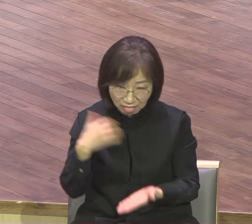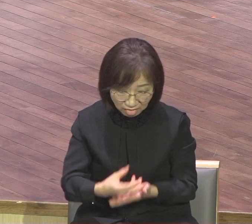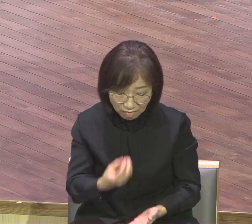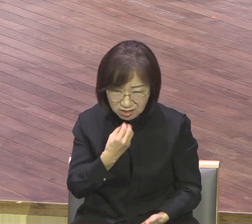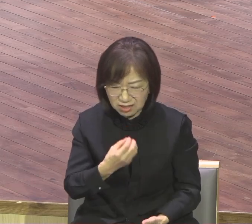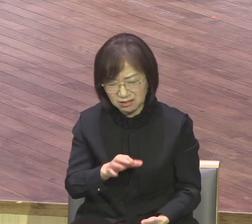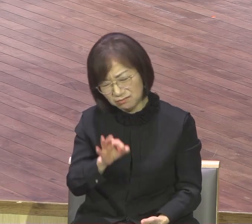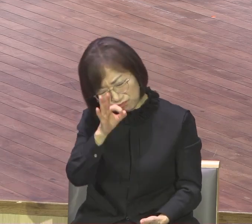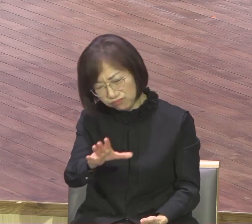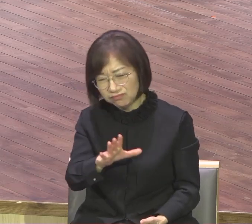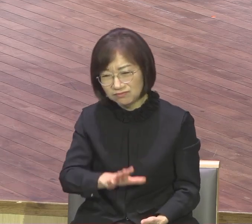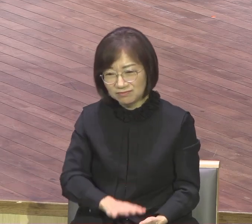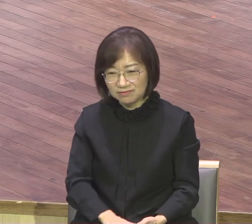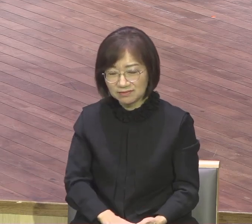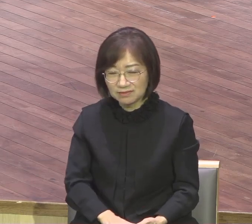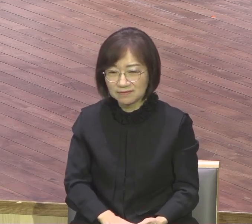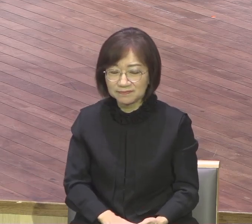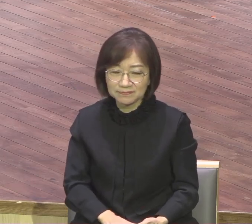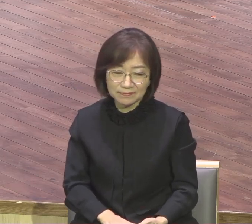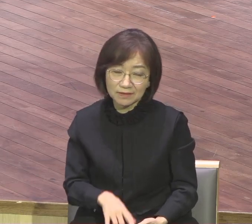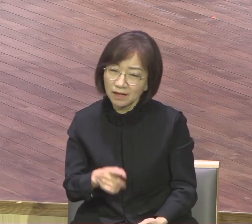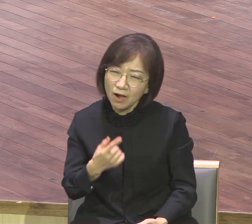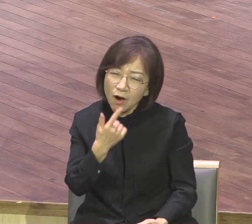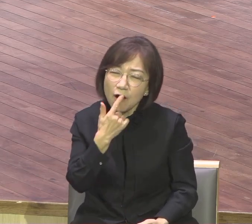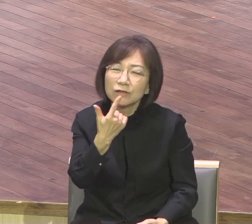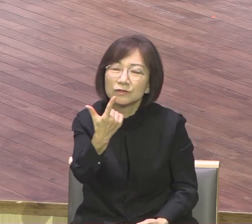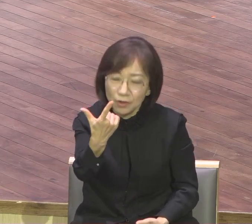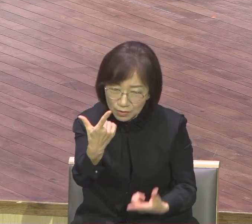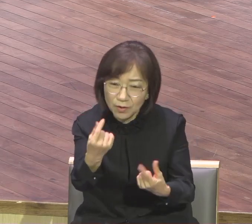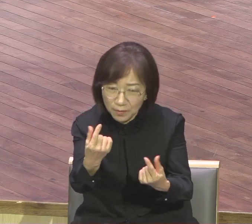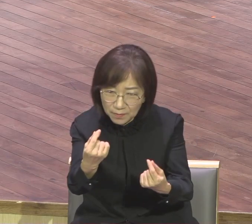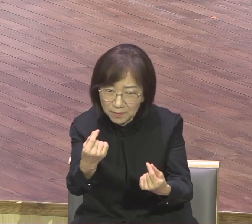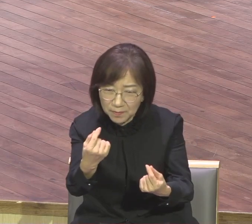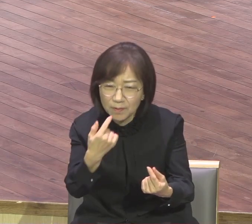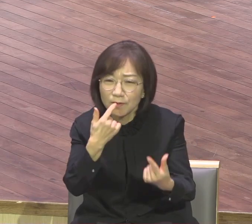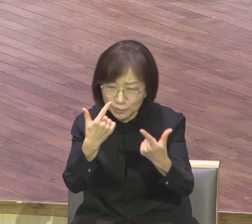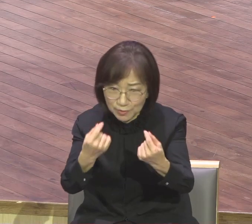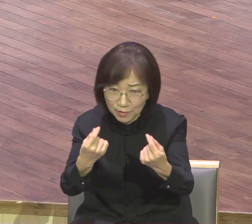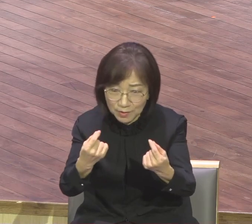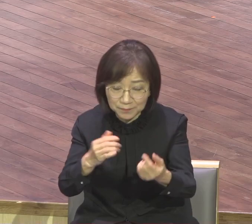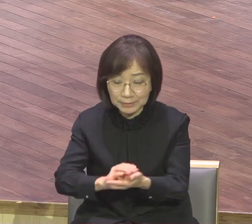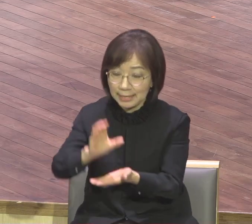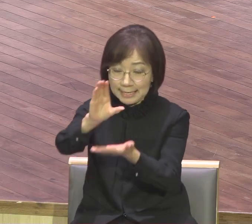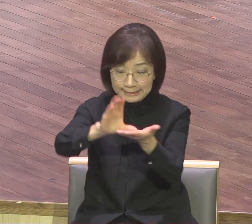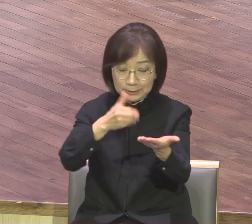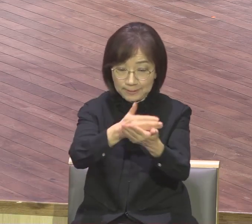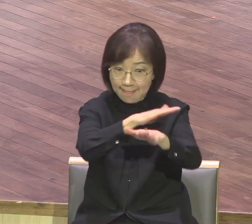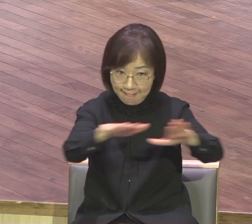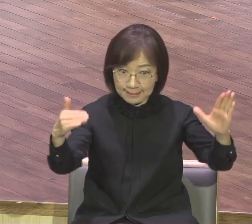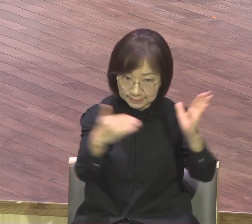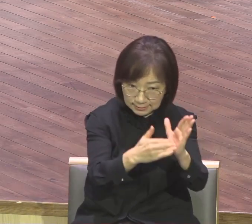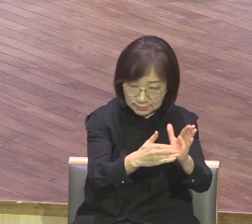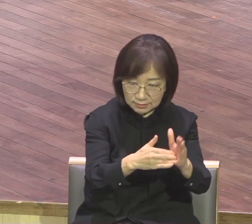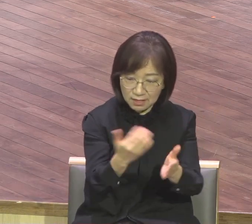¿Quién come una persona el vómito otra vez? Esto no es bueno.